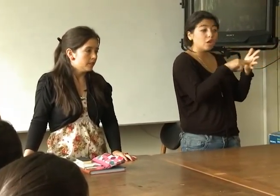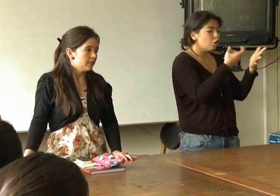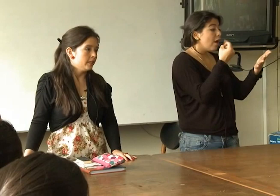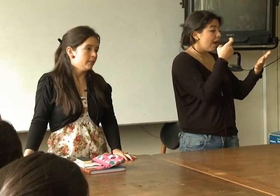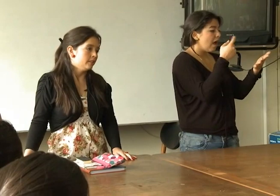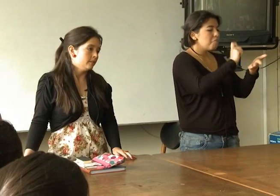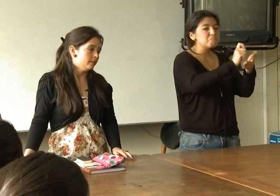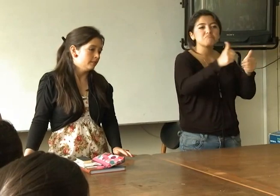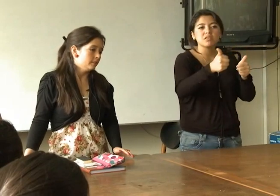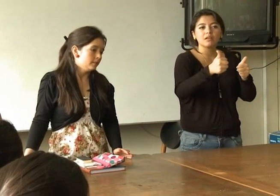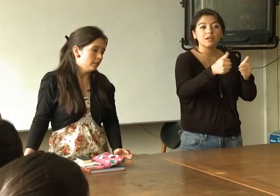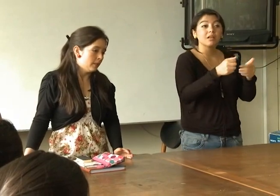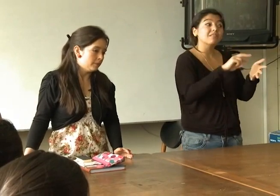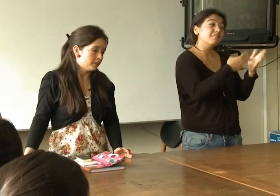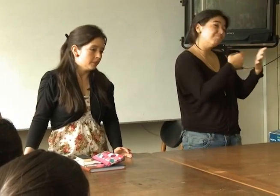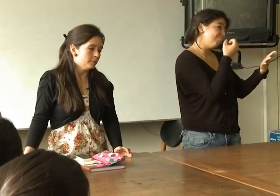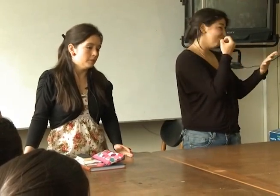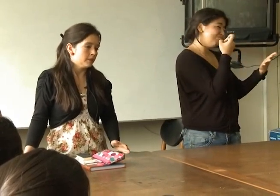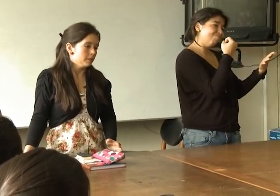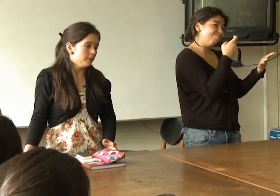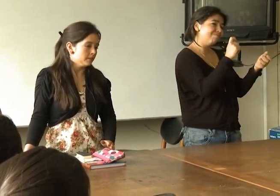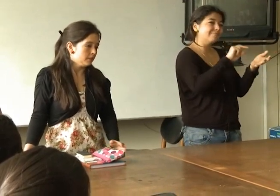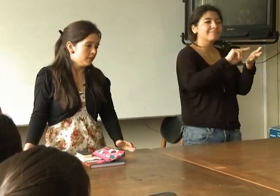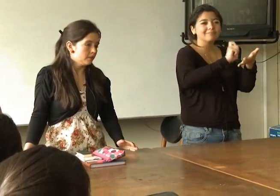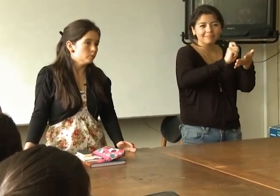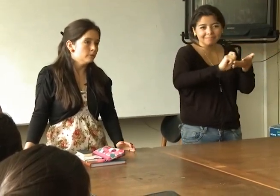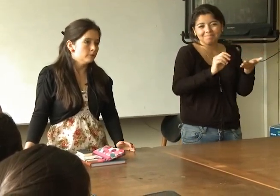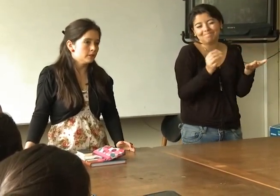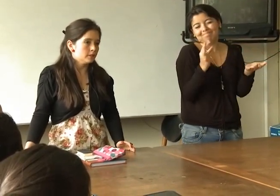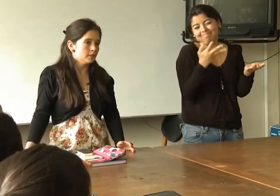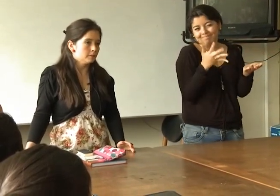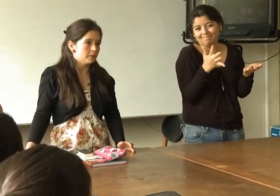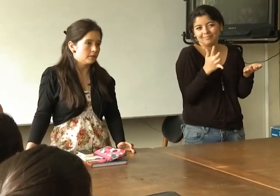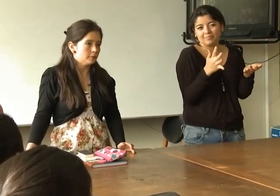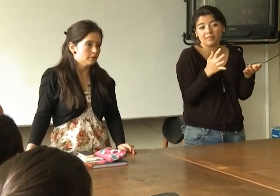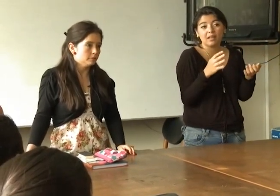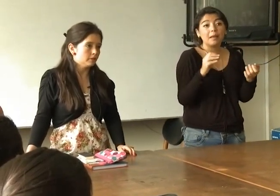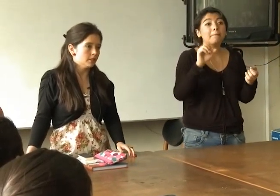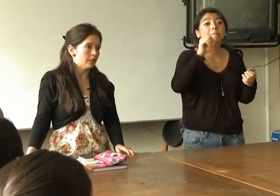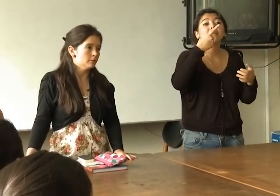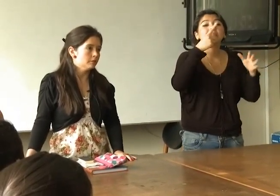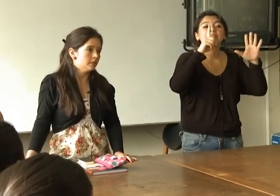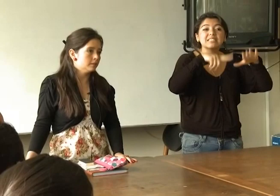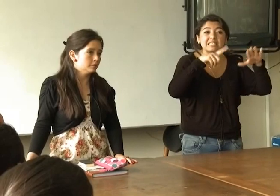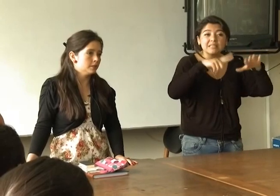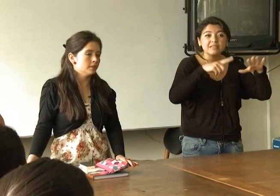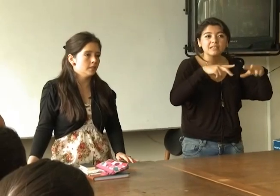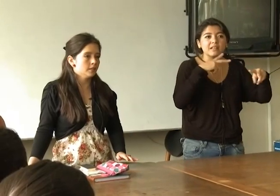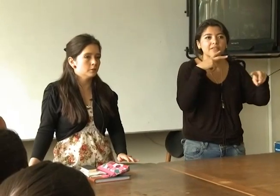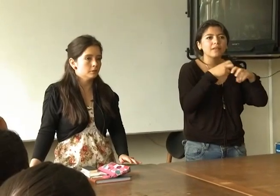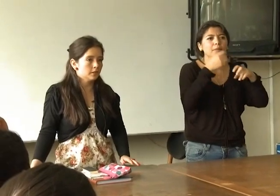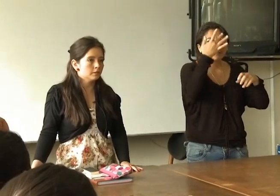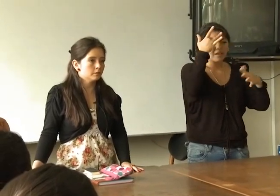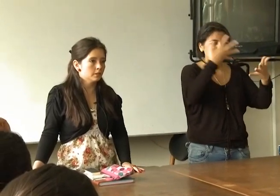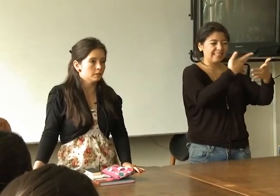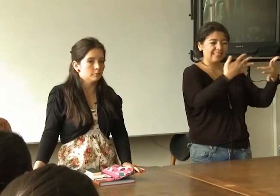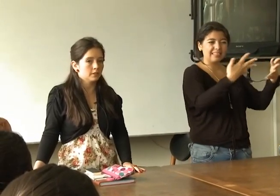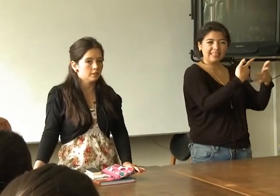que a partir del primer semestre es muy fuerte en el departamento porque ya los textos que se leen son textos de tipo